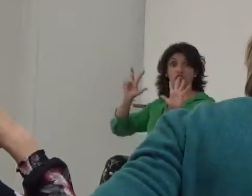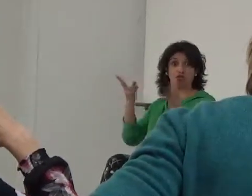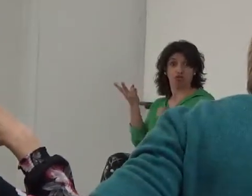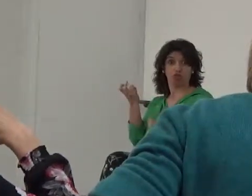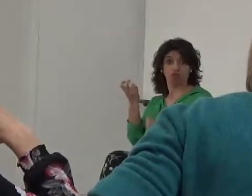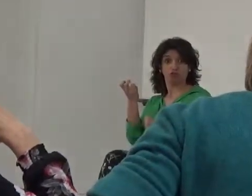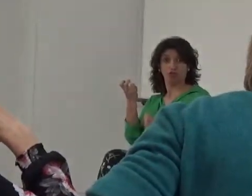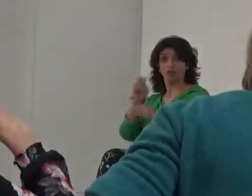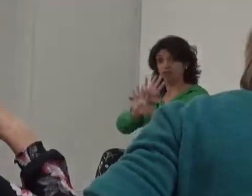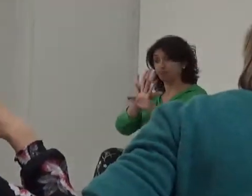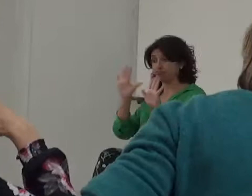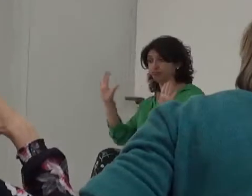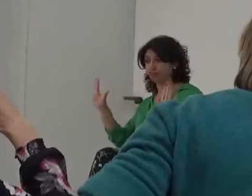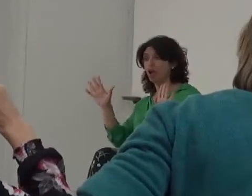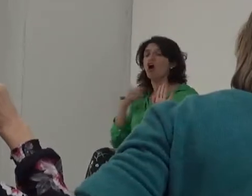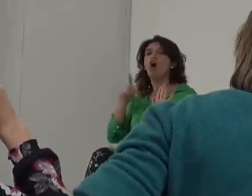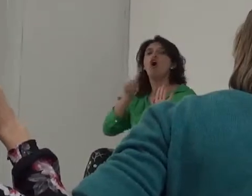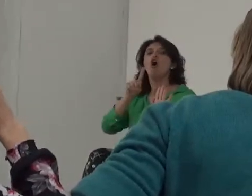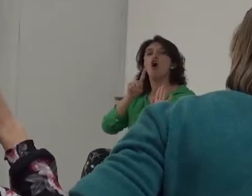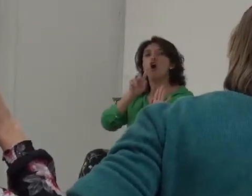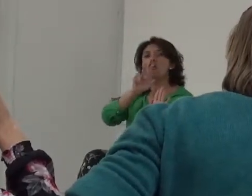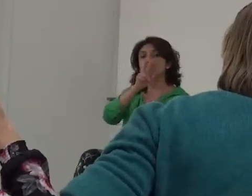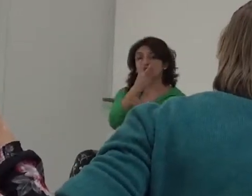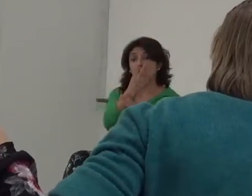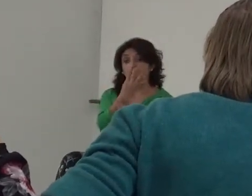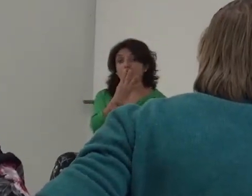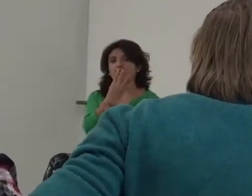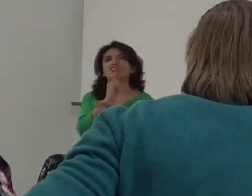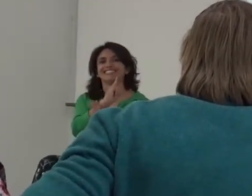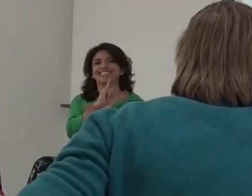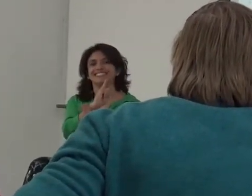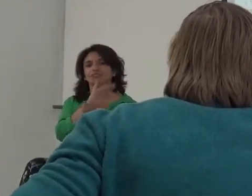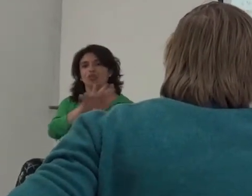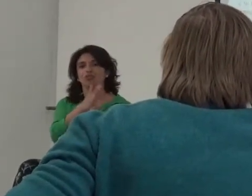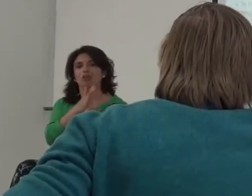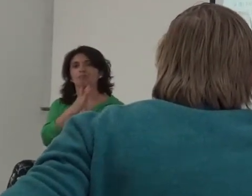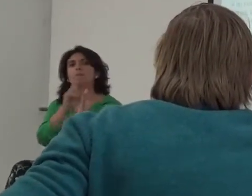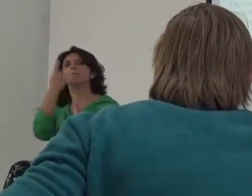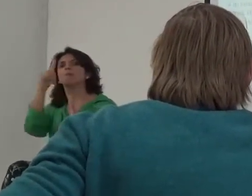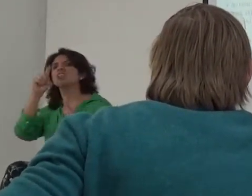8, tienen ausencia de algún tipo de sección. Por ejemplo,